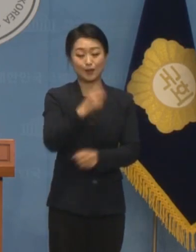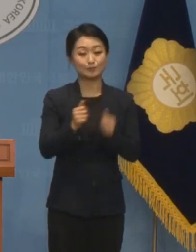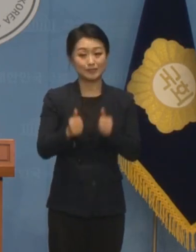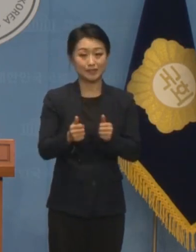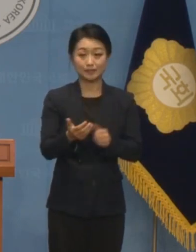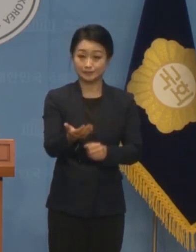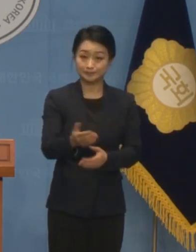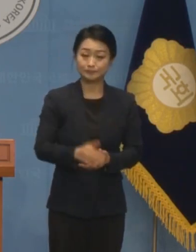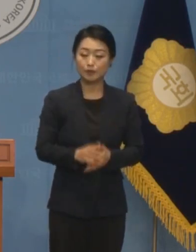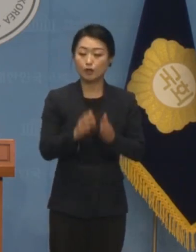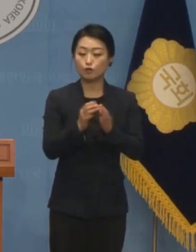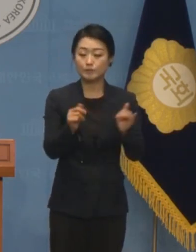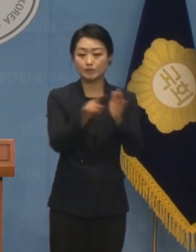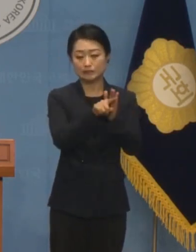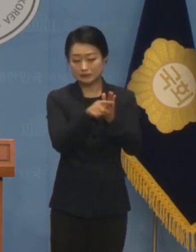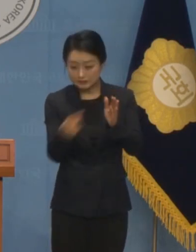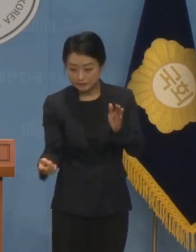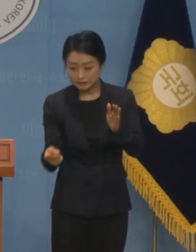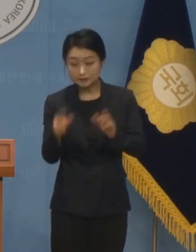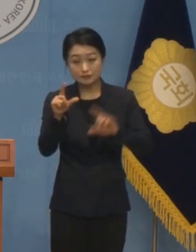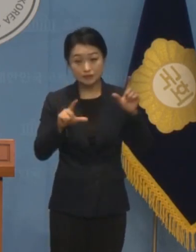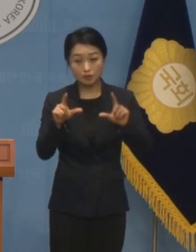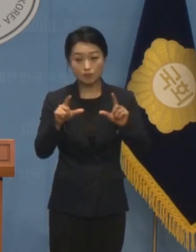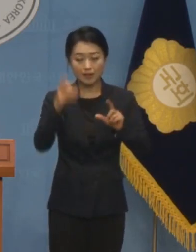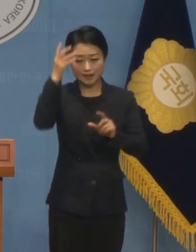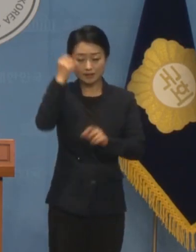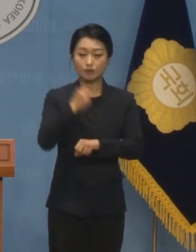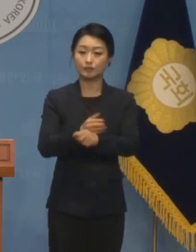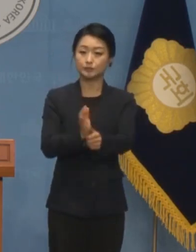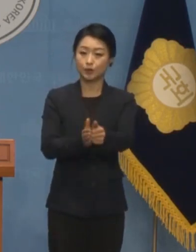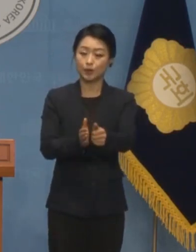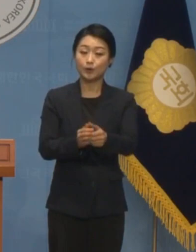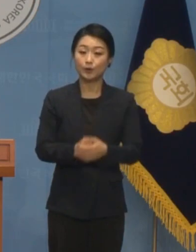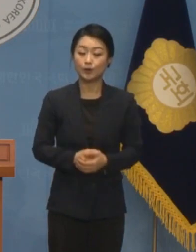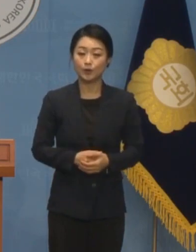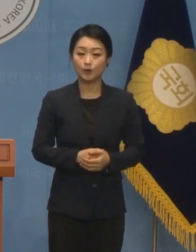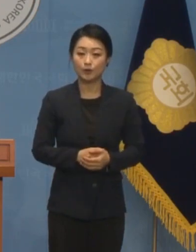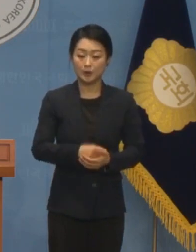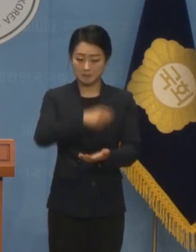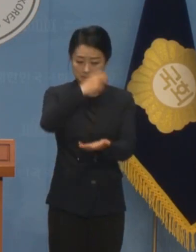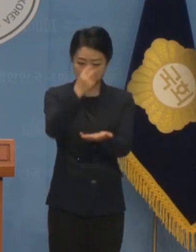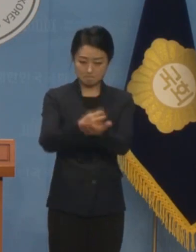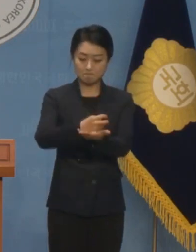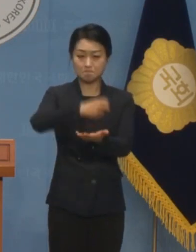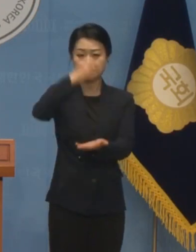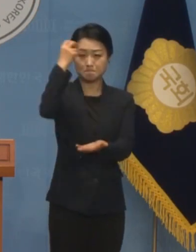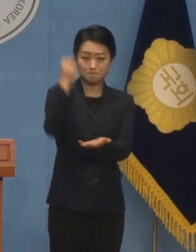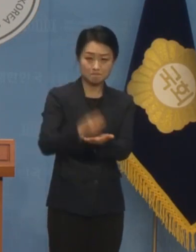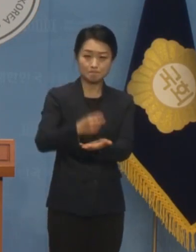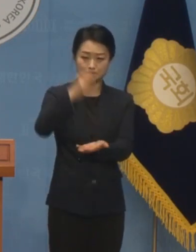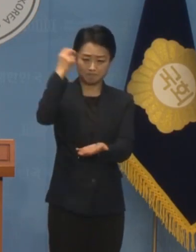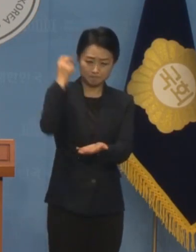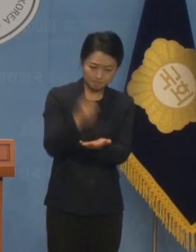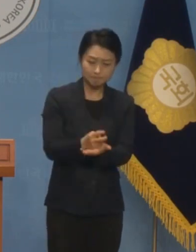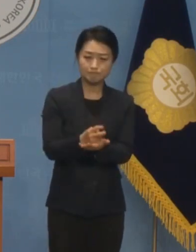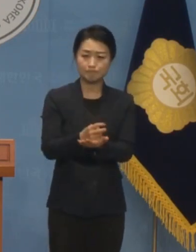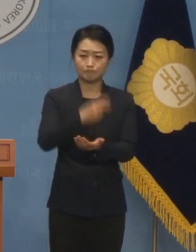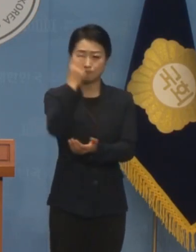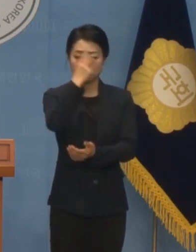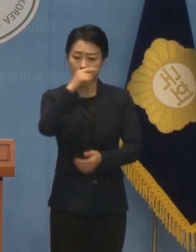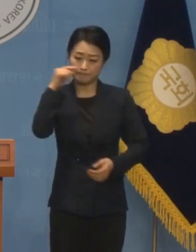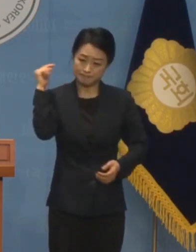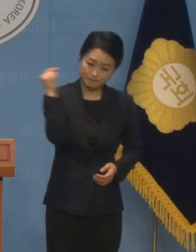검찰은 국민의 불신이 이렇게 크다는 사실을 인식하고 법리와 원칙에 입각한 엄정한